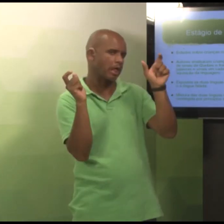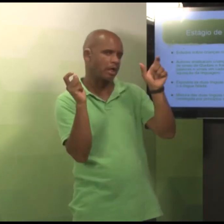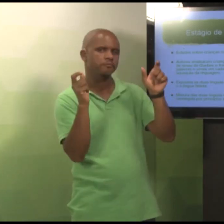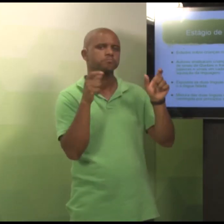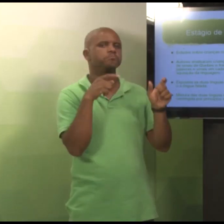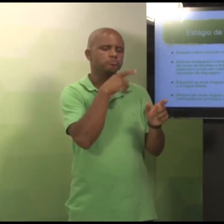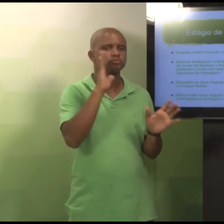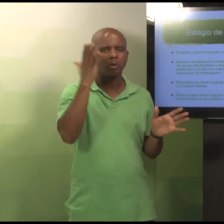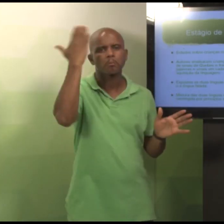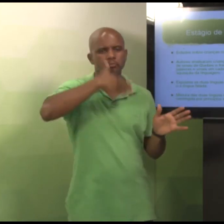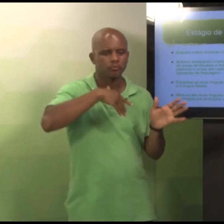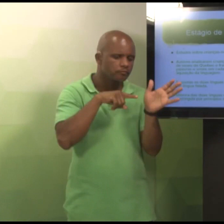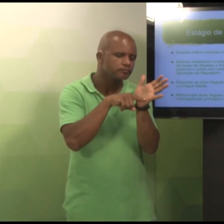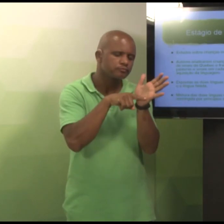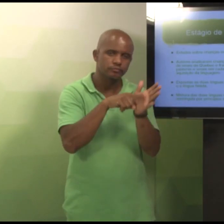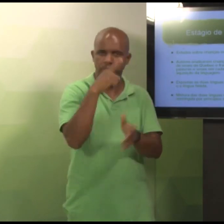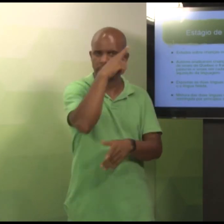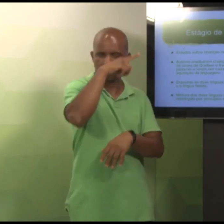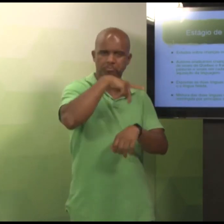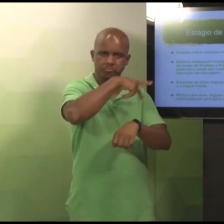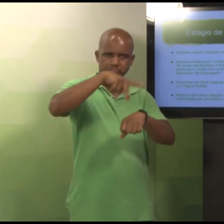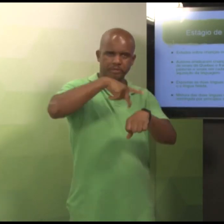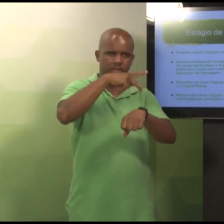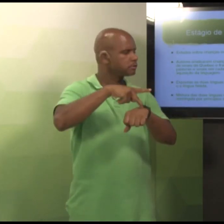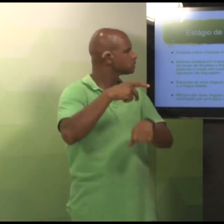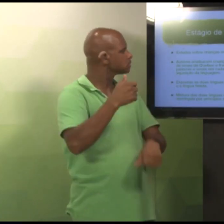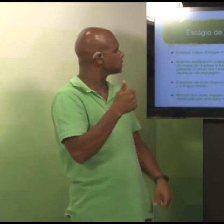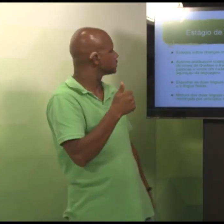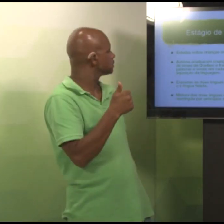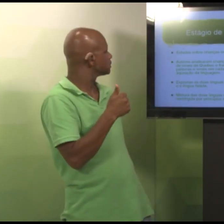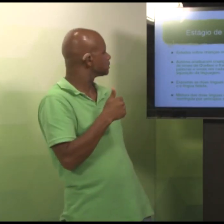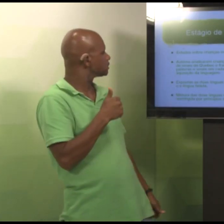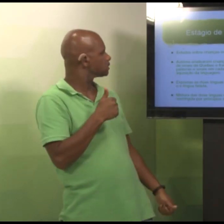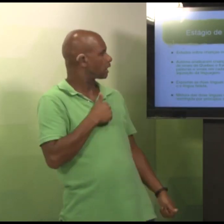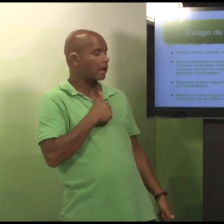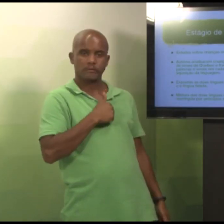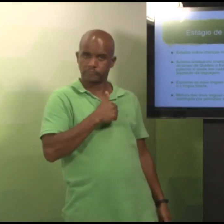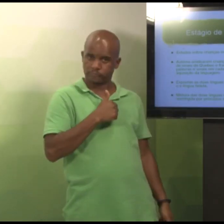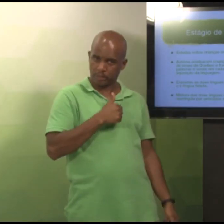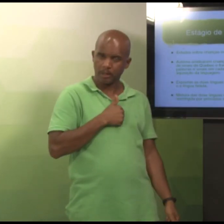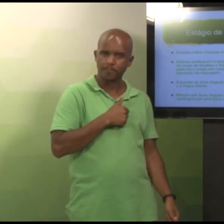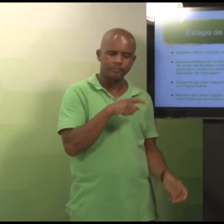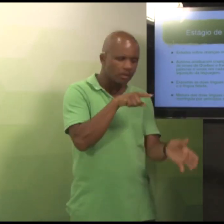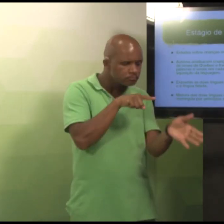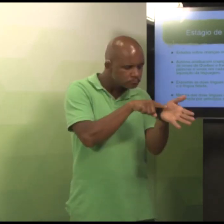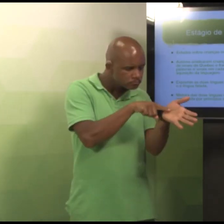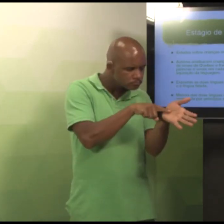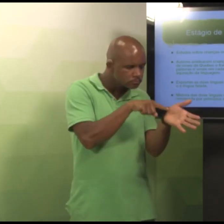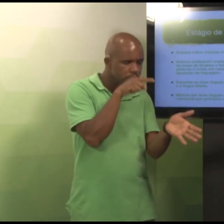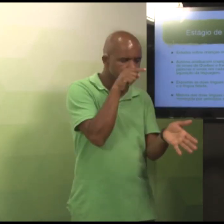vai adquirir os sinais, adquirir as palavras. Pesquisas comprovam isso.